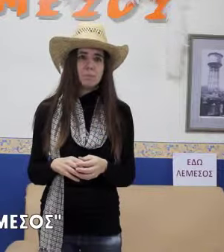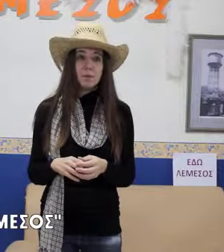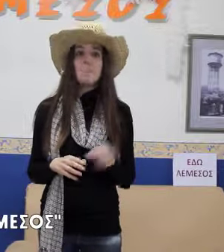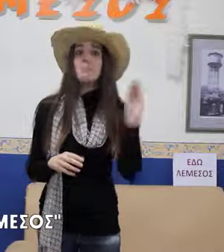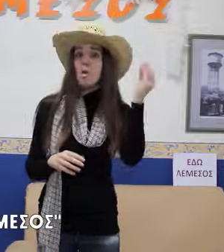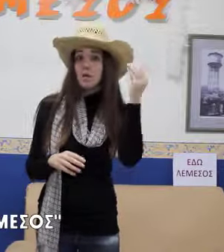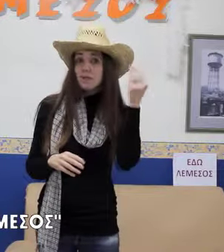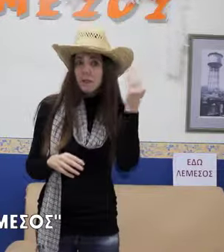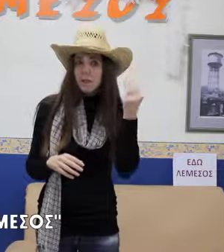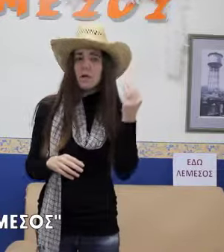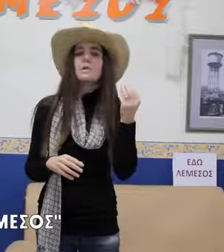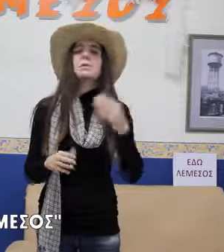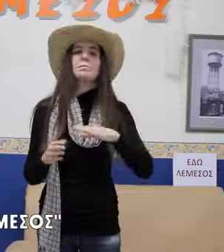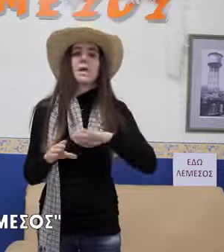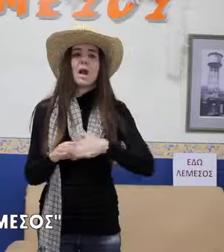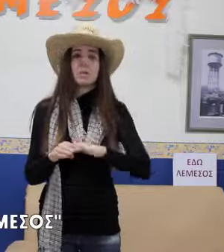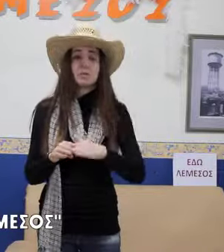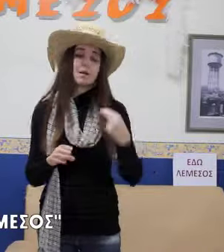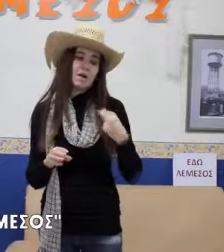πολιτιστικές υπηρεσίες του Δήμου Λεμεσού.